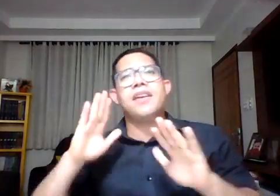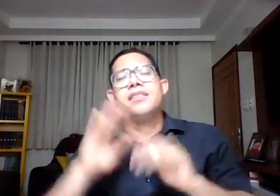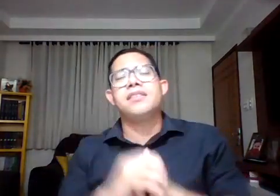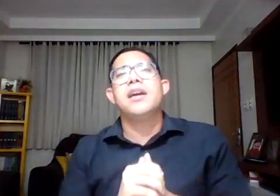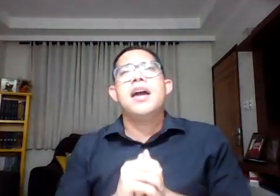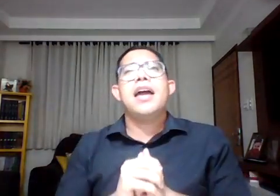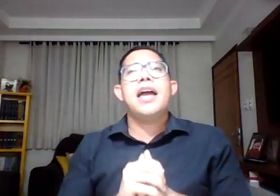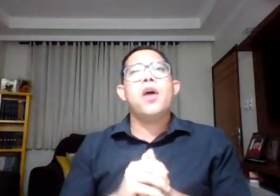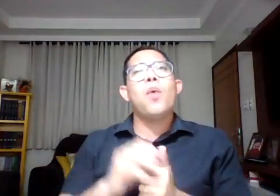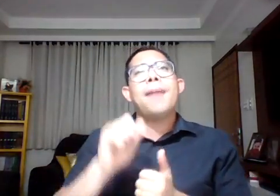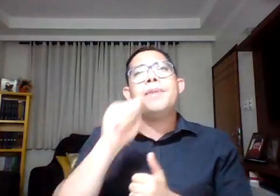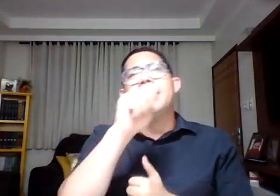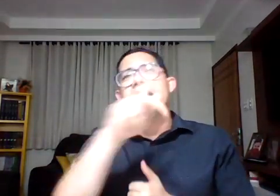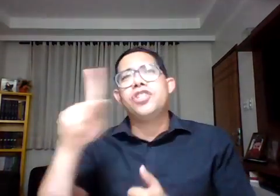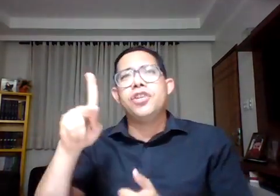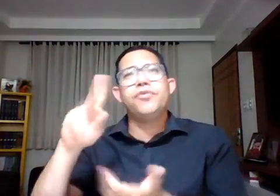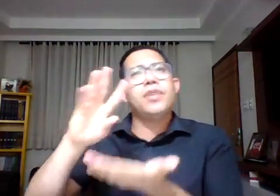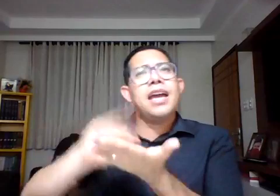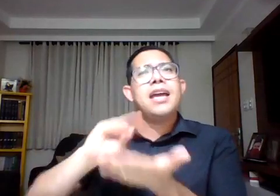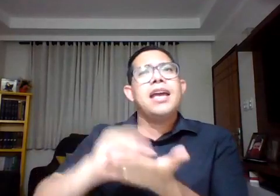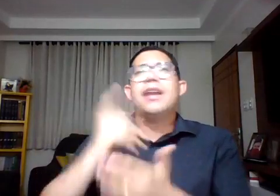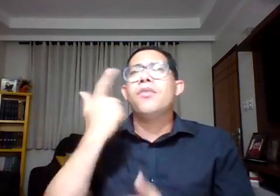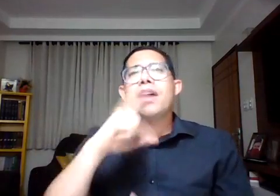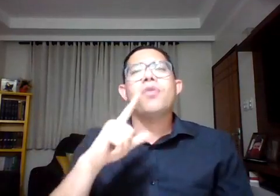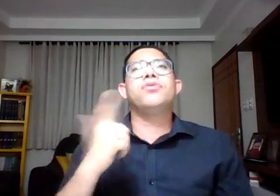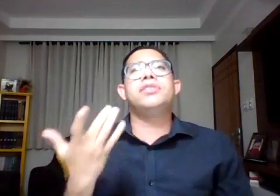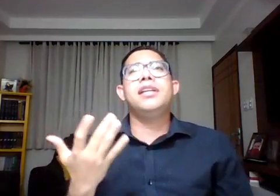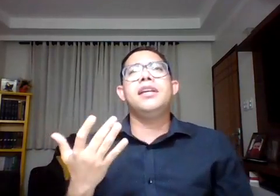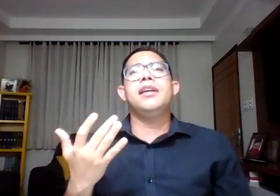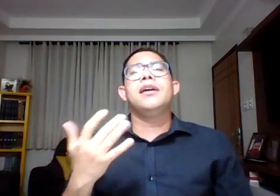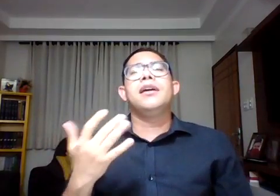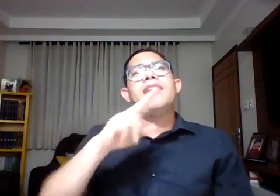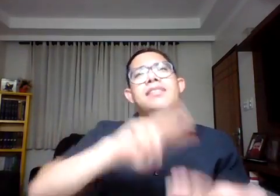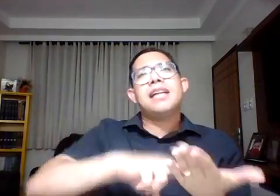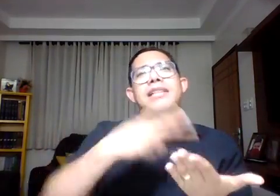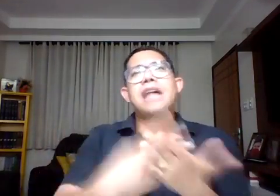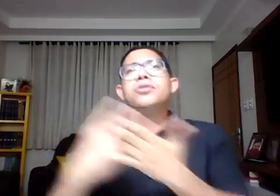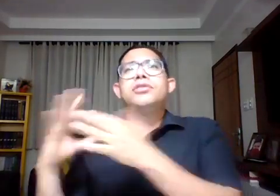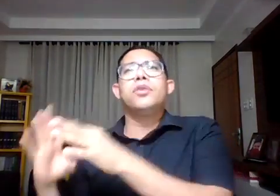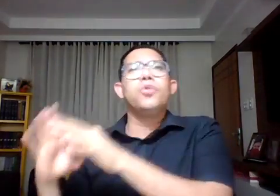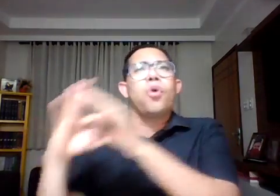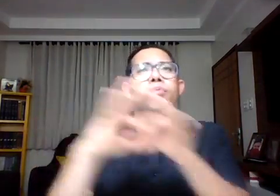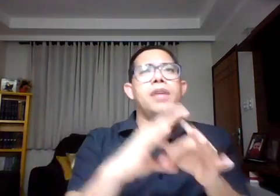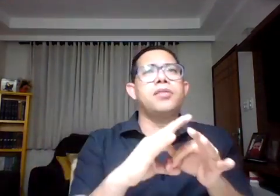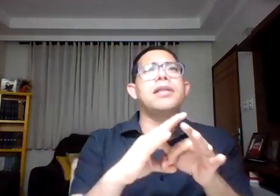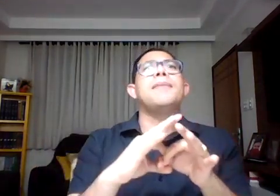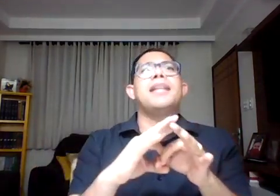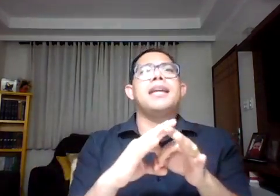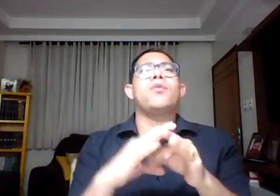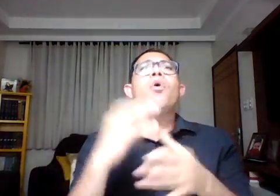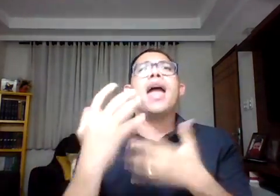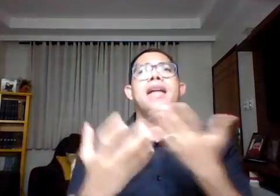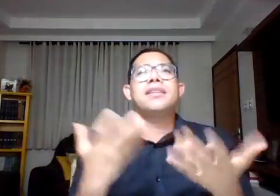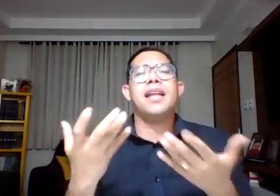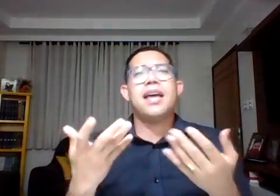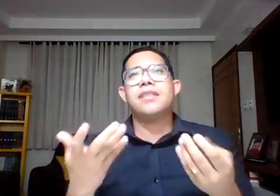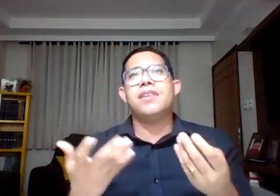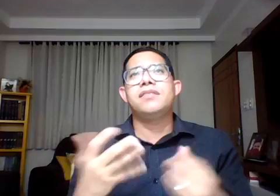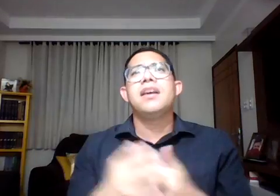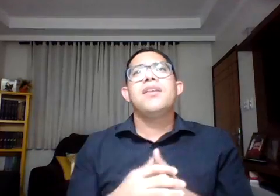vezes o aplicativo, né? Ele não vai conseguir fazer a tradução do contexto da maneira correta, né? Às vezes vai